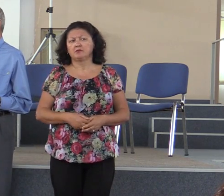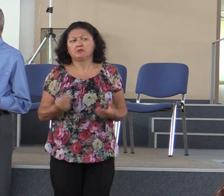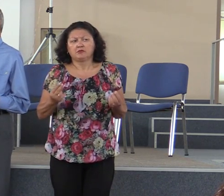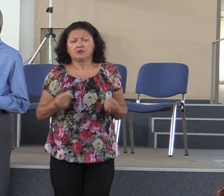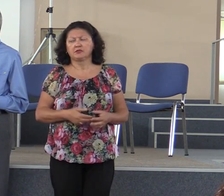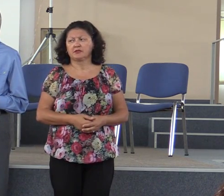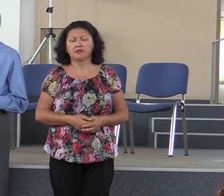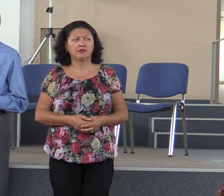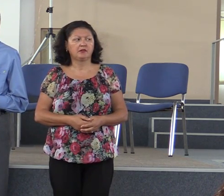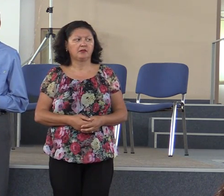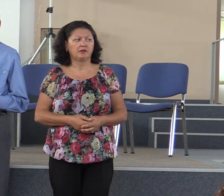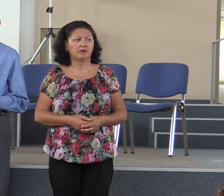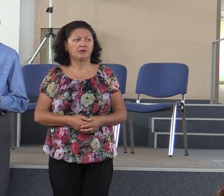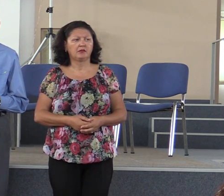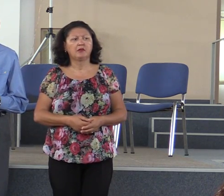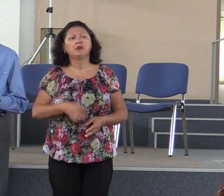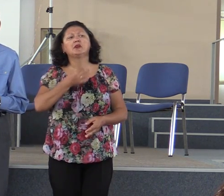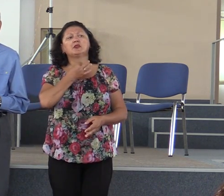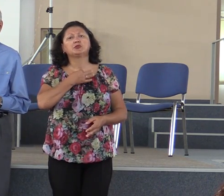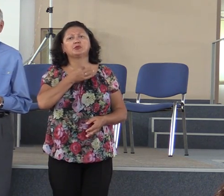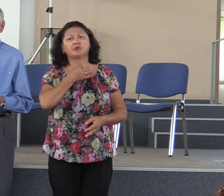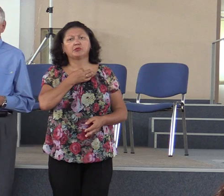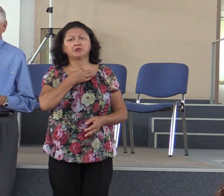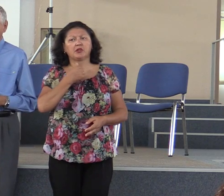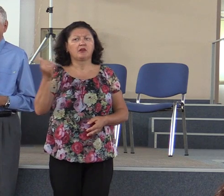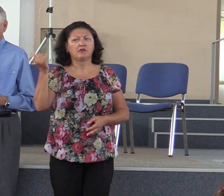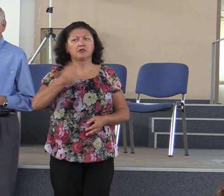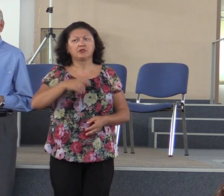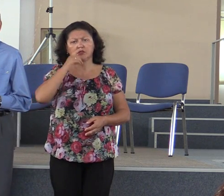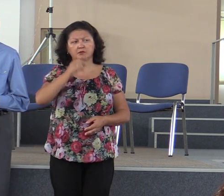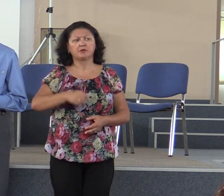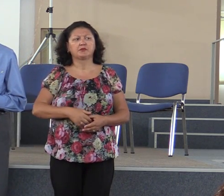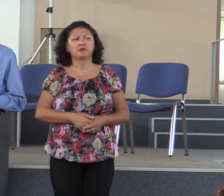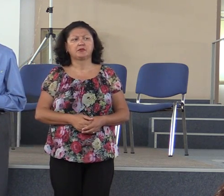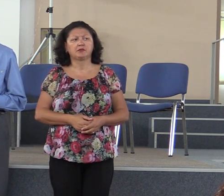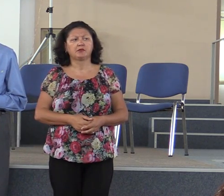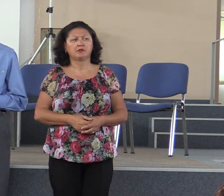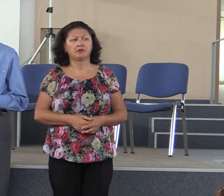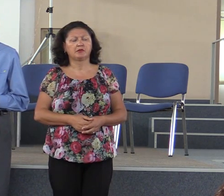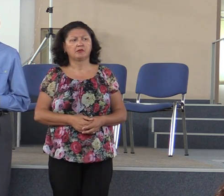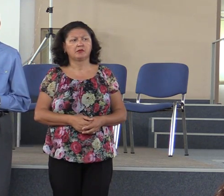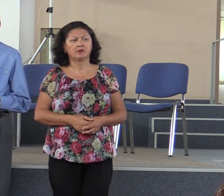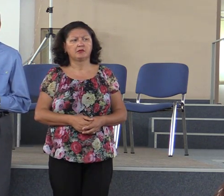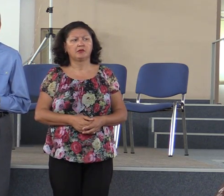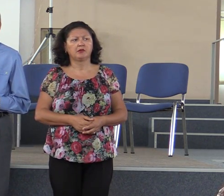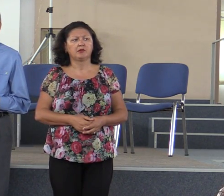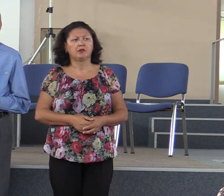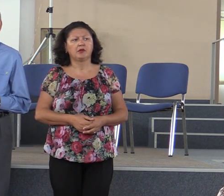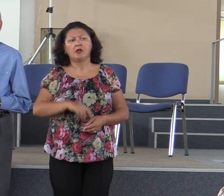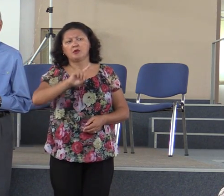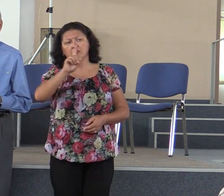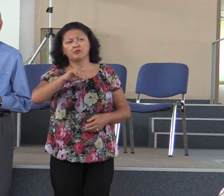voice came from that bush. Și o voce a venit de acolo și a spus. And said, "Don't come any closer. Nu te apropia mai